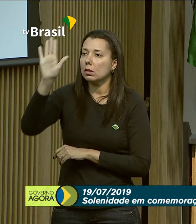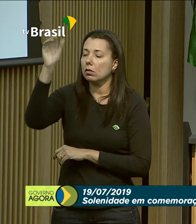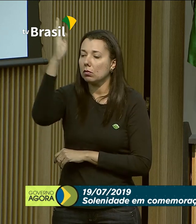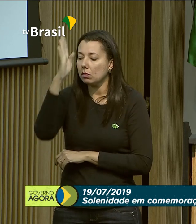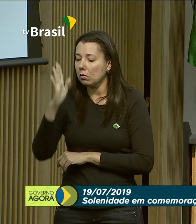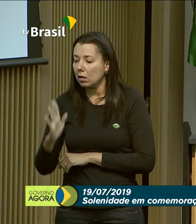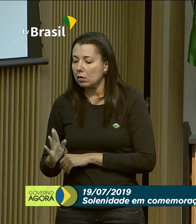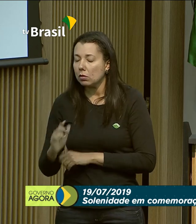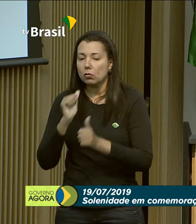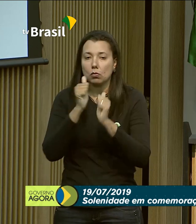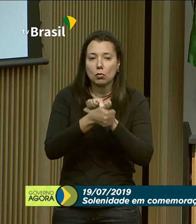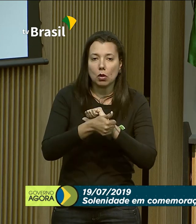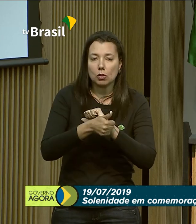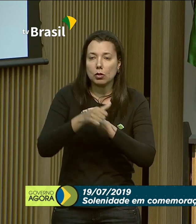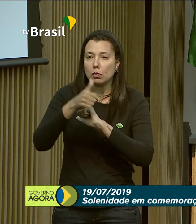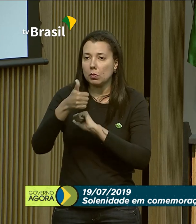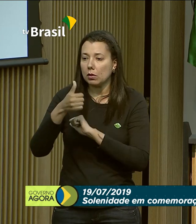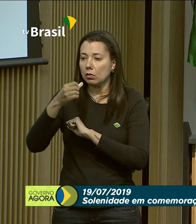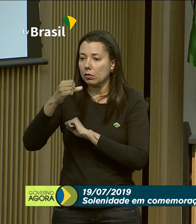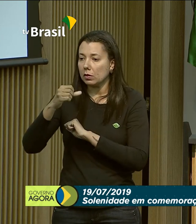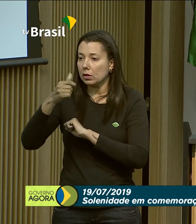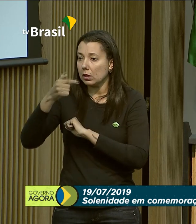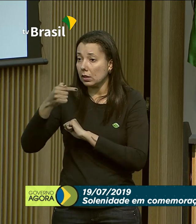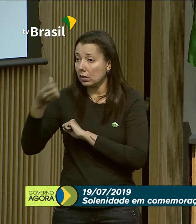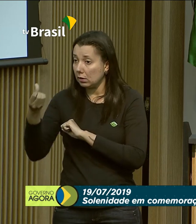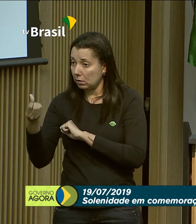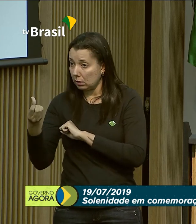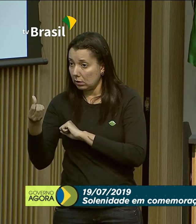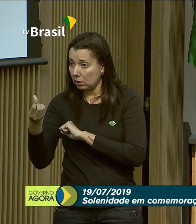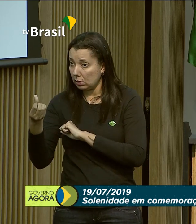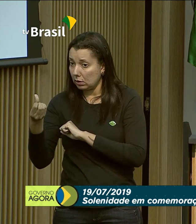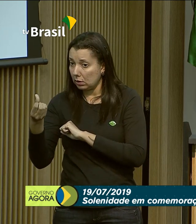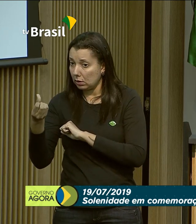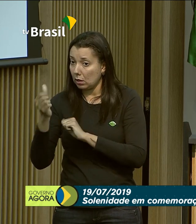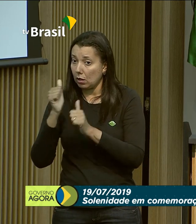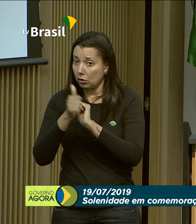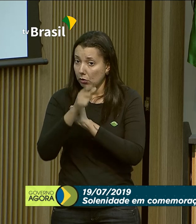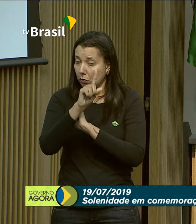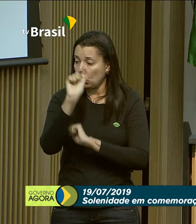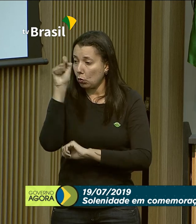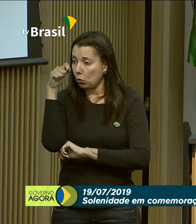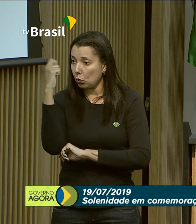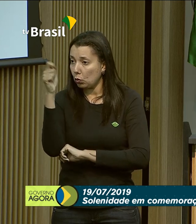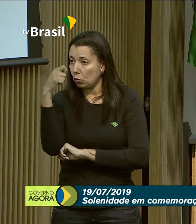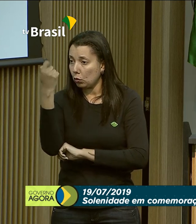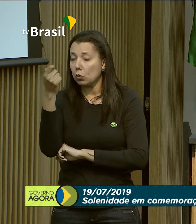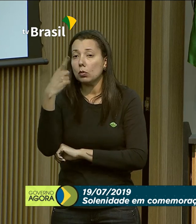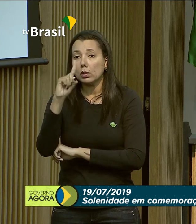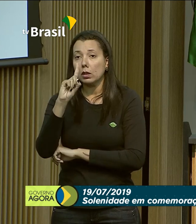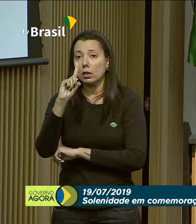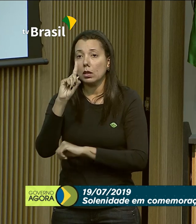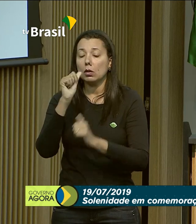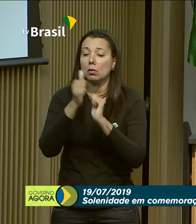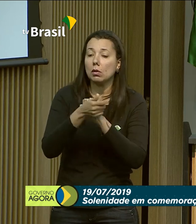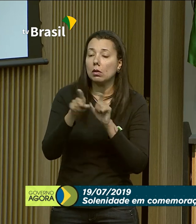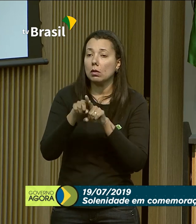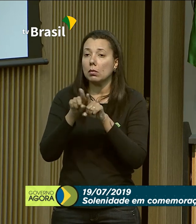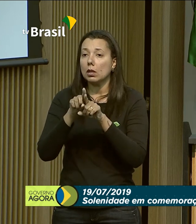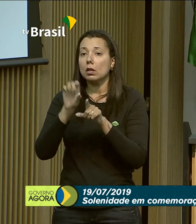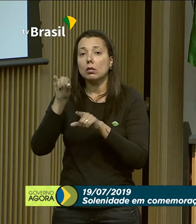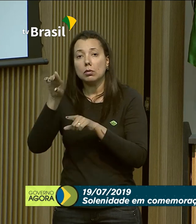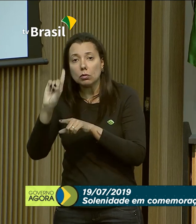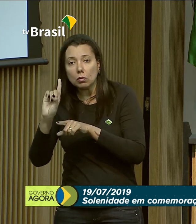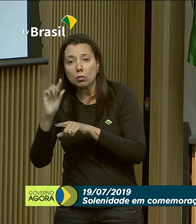de Desportos, em 1976, ao time do Rio Grande do Sul, o Esporte Clube Rio Grandense, que